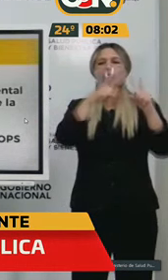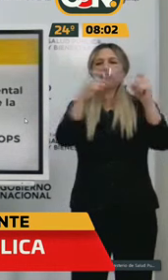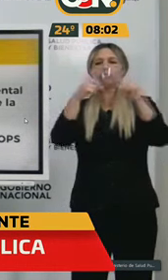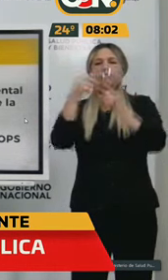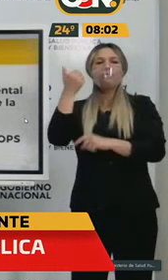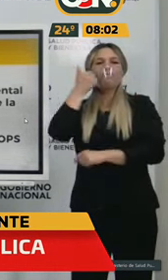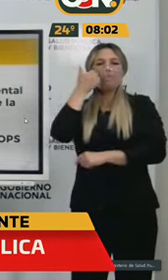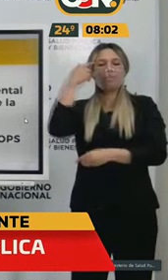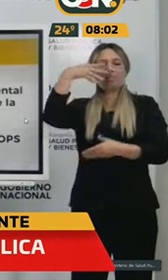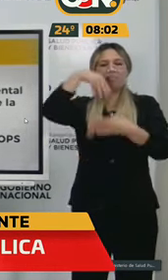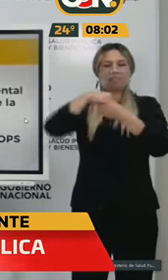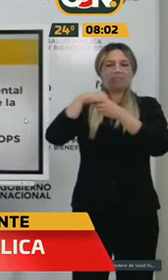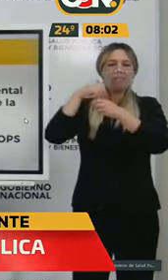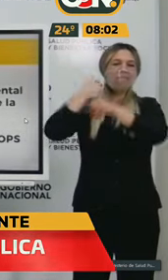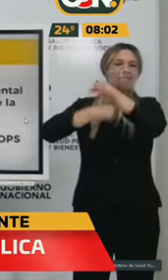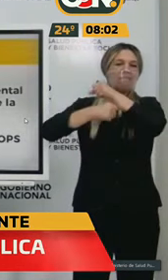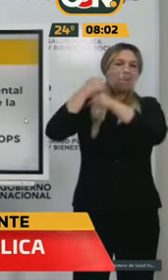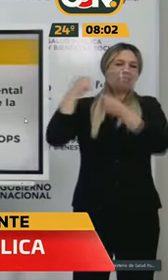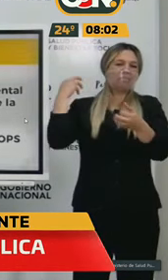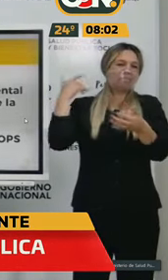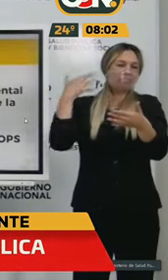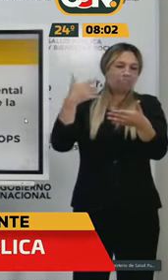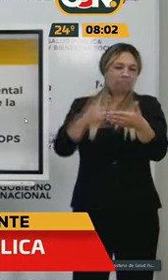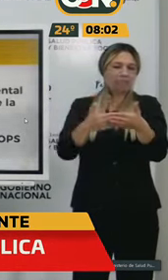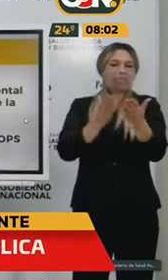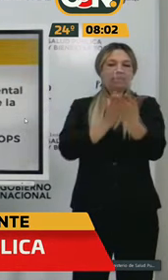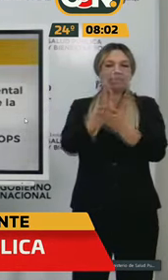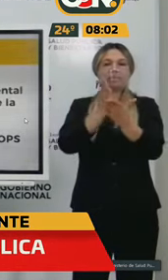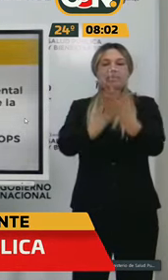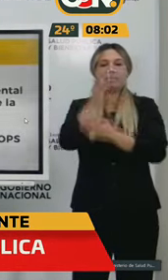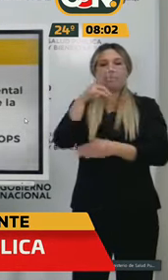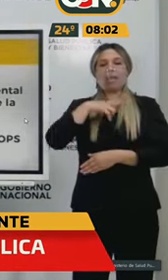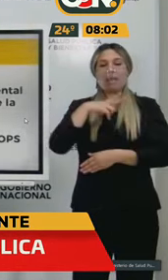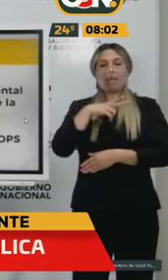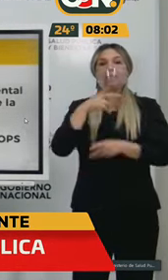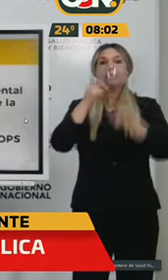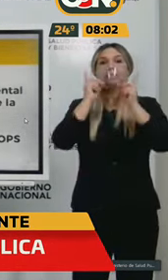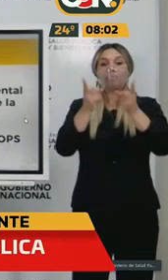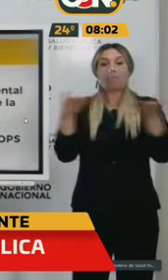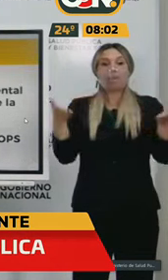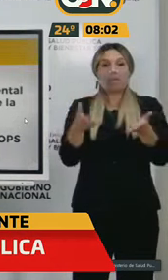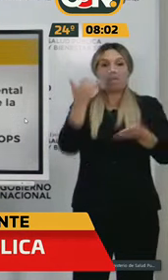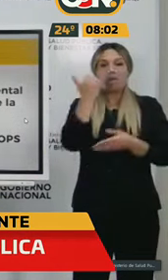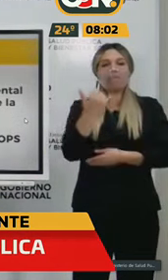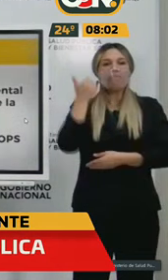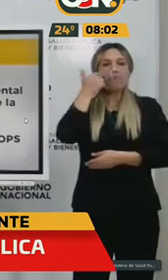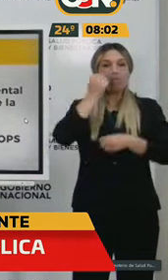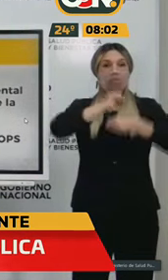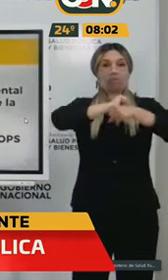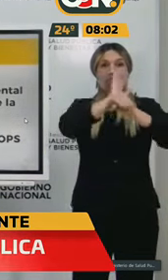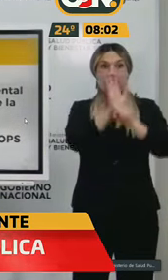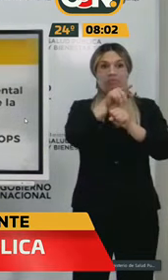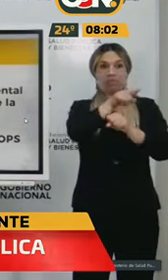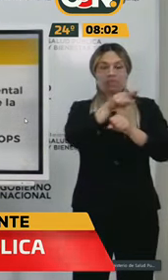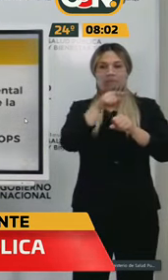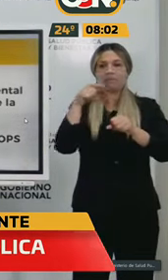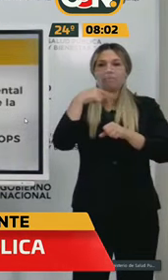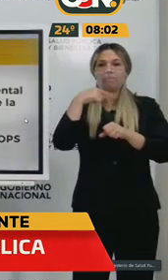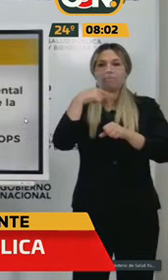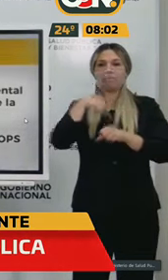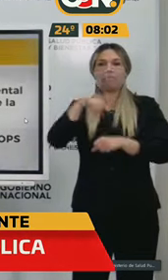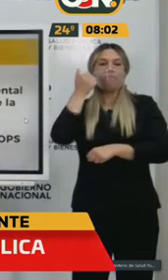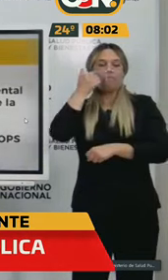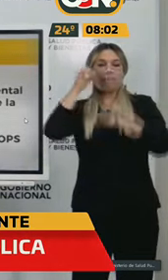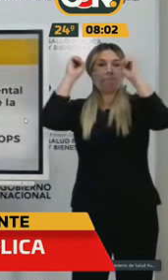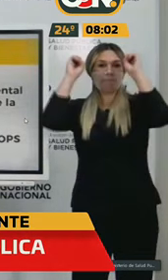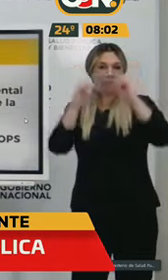crónicas han sufrido realmente un coletazo importante, un impacto importante de la pandemia del COVID, dado